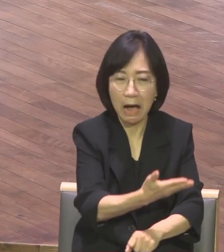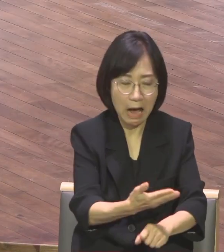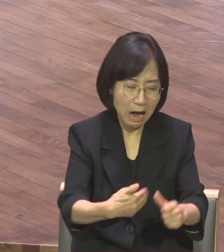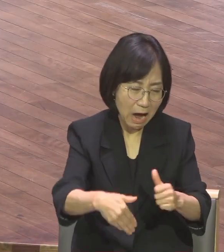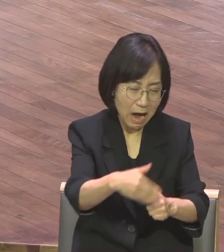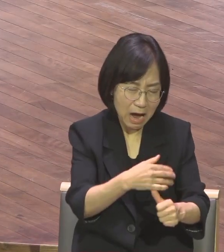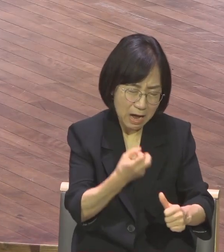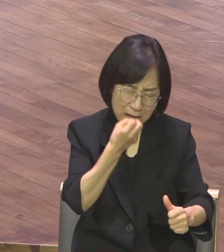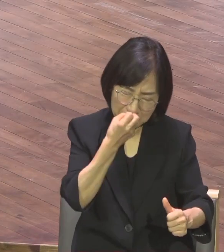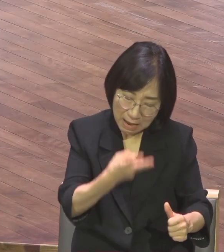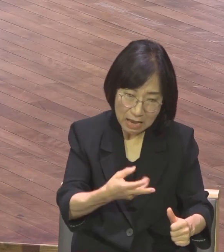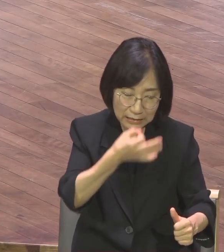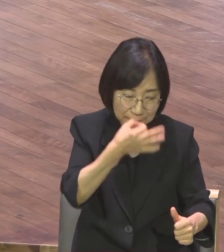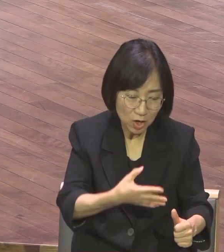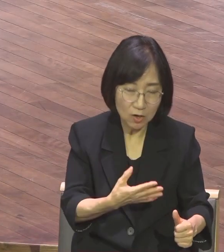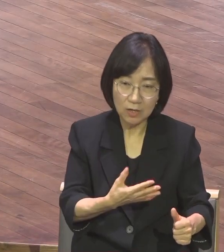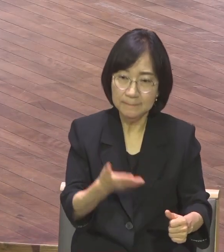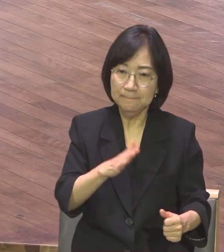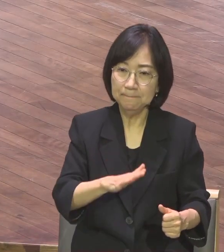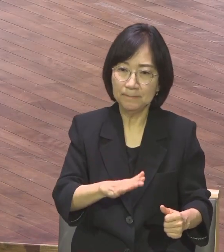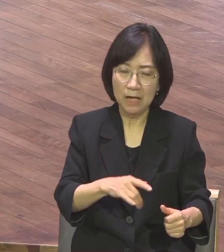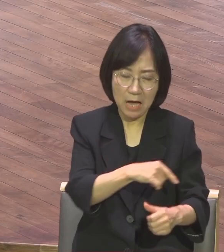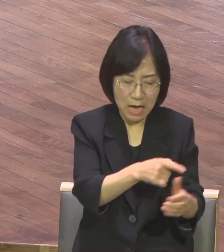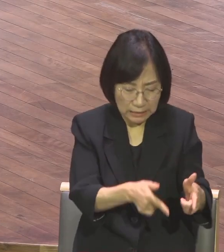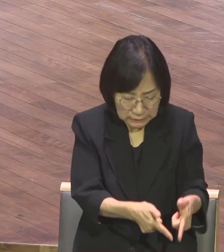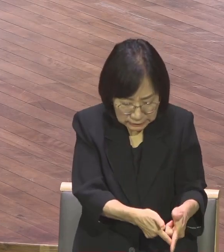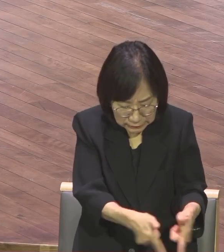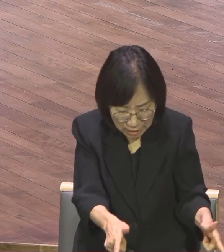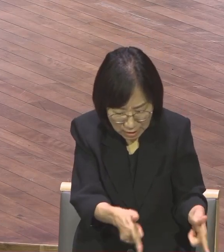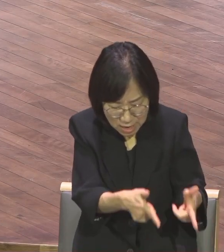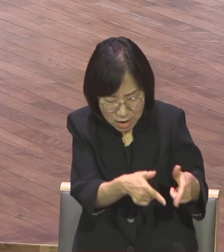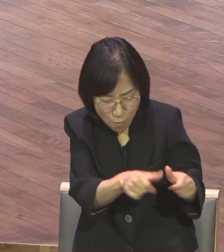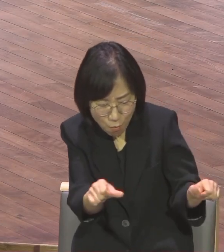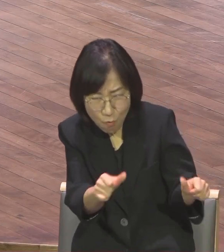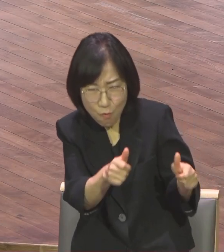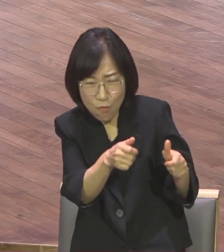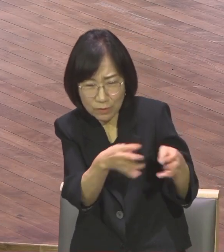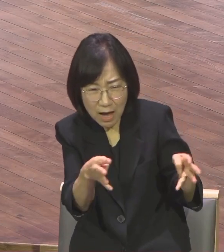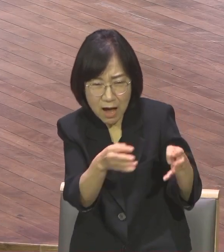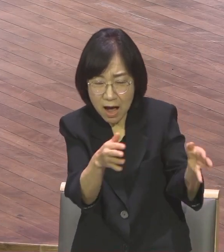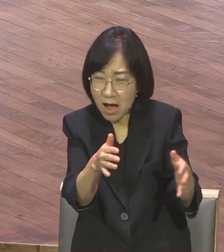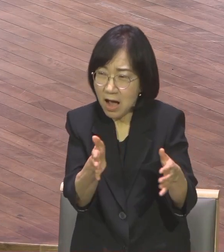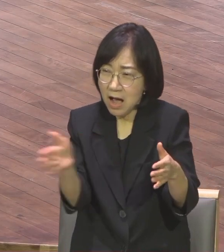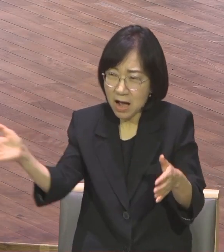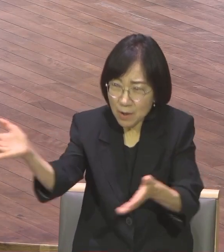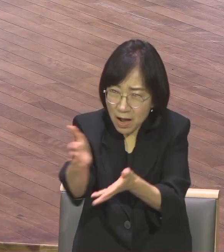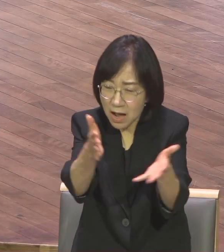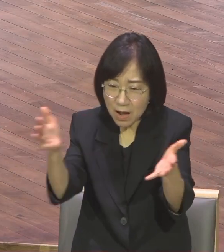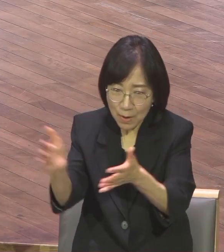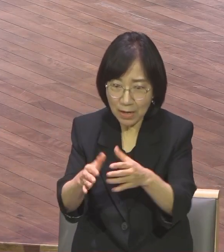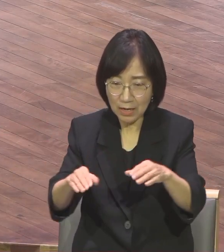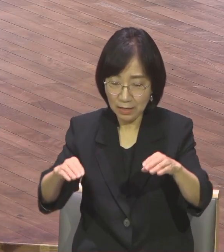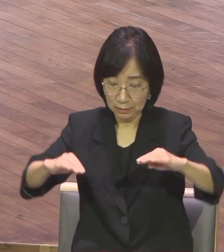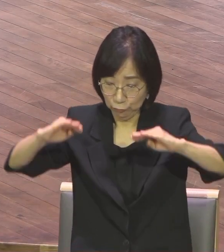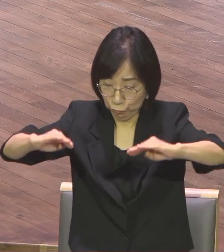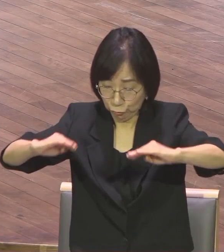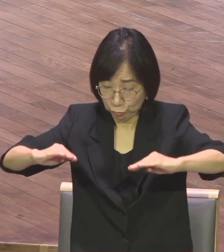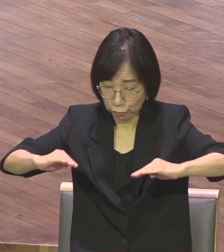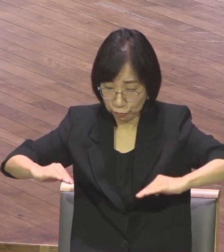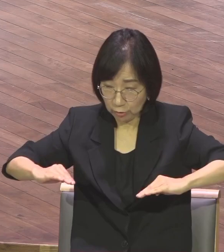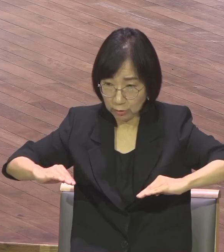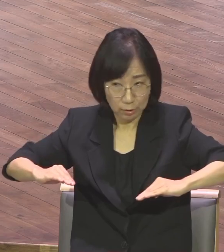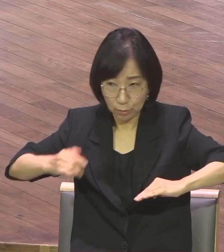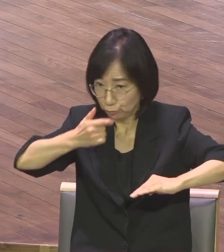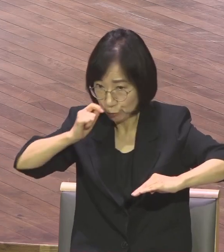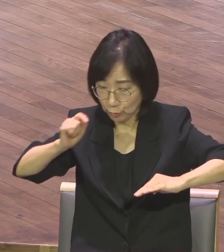환경 속에서 이름도 빛도 없이 지하 6층부터 시작해서 그 주차를 시키겠다고 통로까지 다 세워가면서